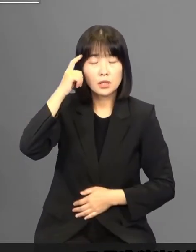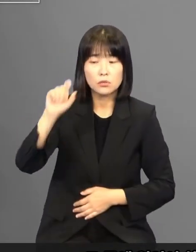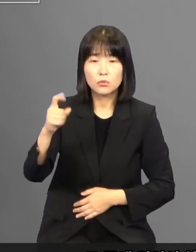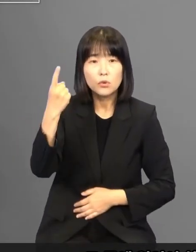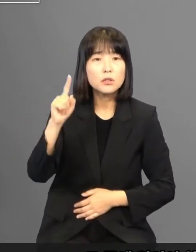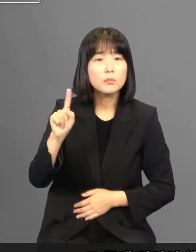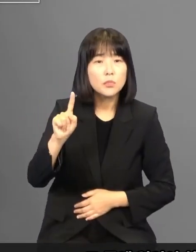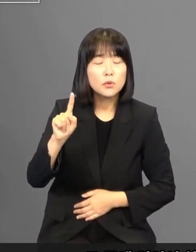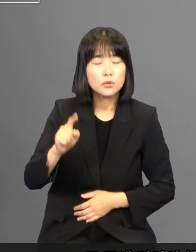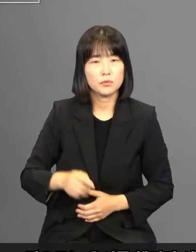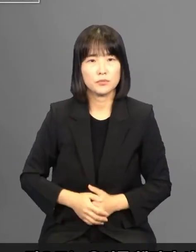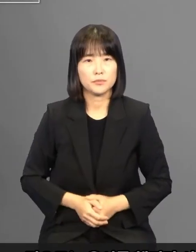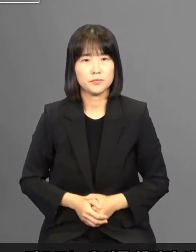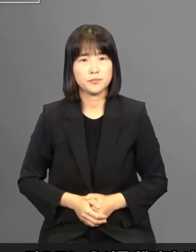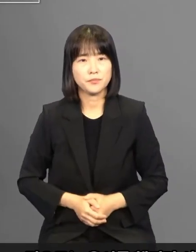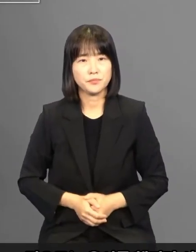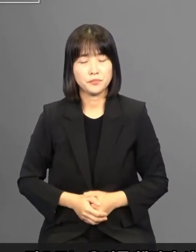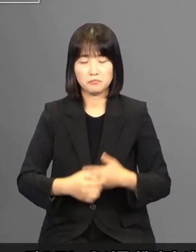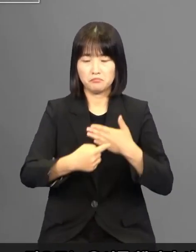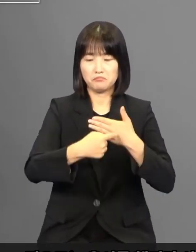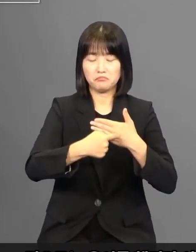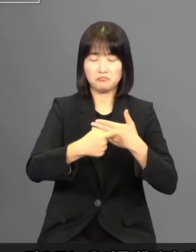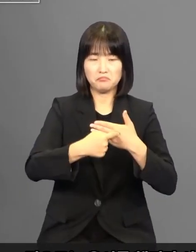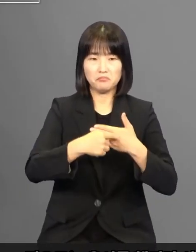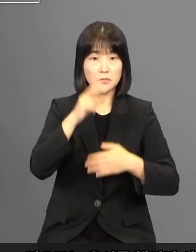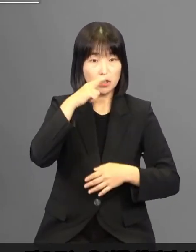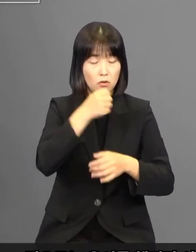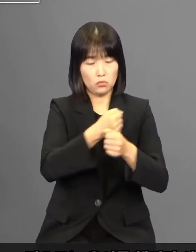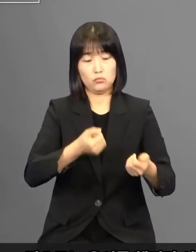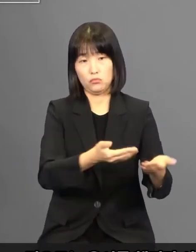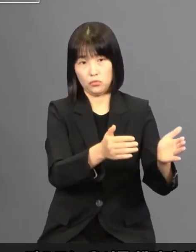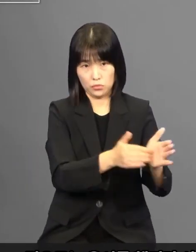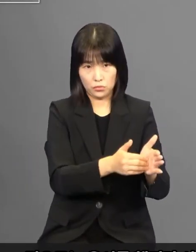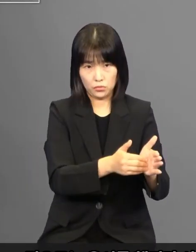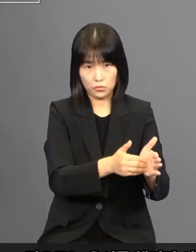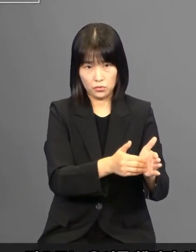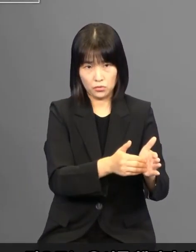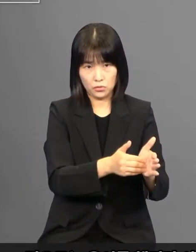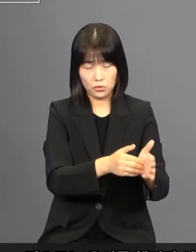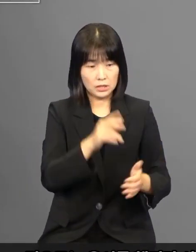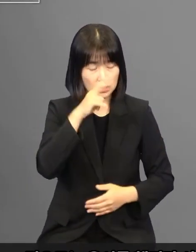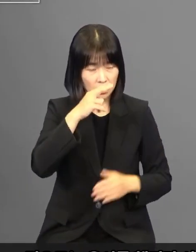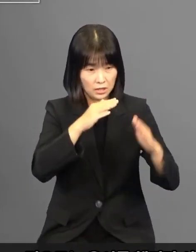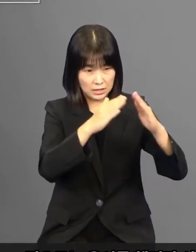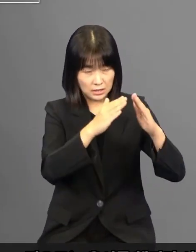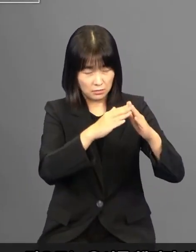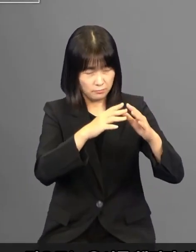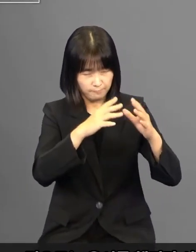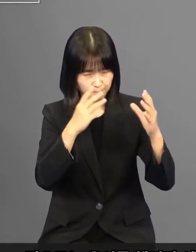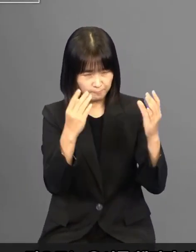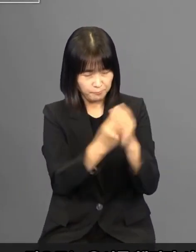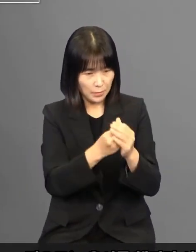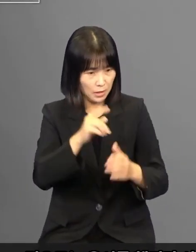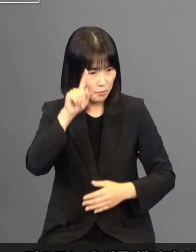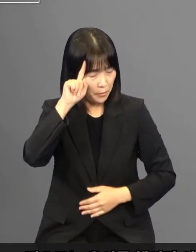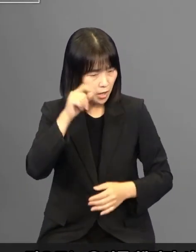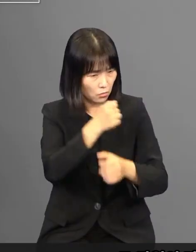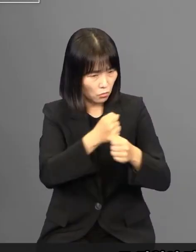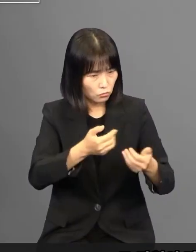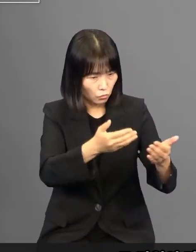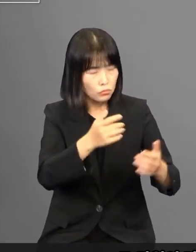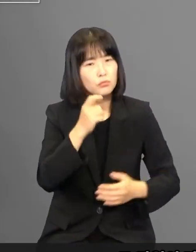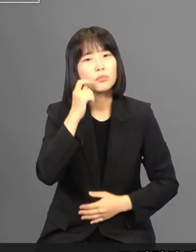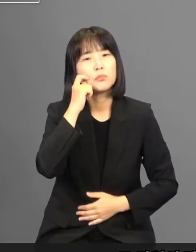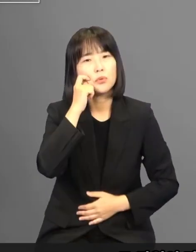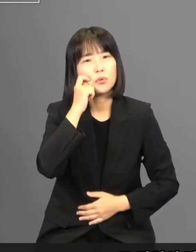바로 여기에 있습니다. 겉으로는 용서를 했지만 사울 가문을 완전히 용서하지는 못했던